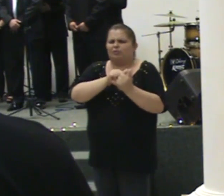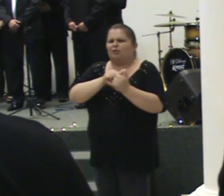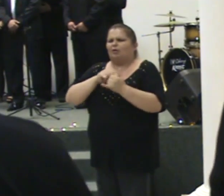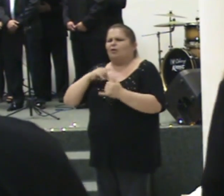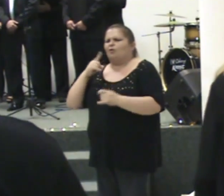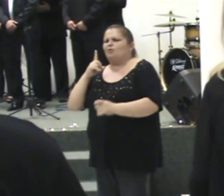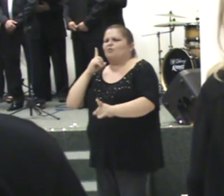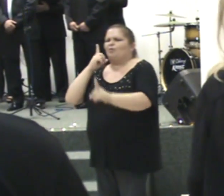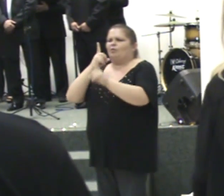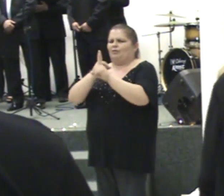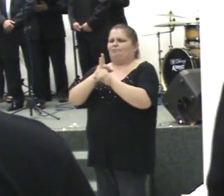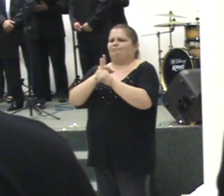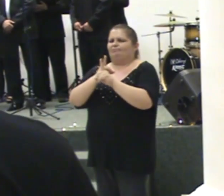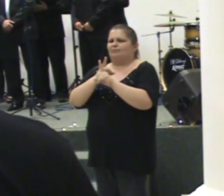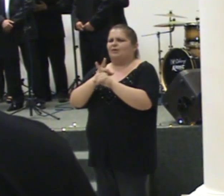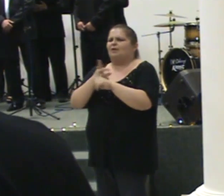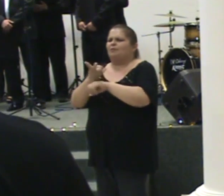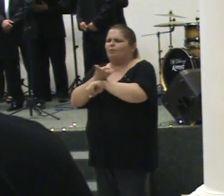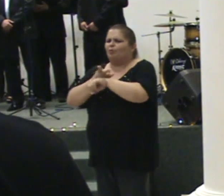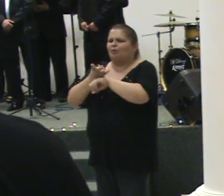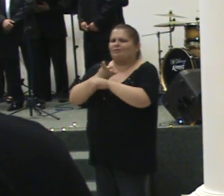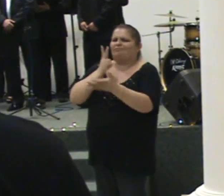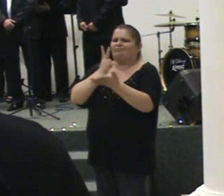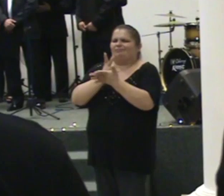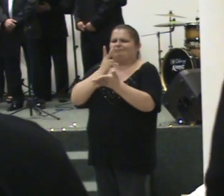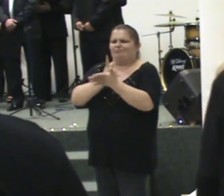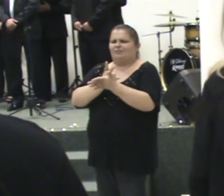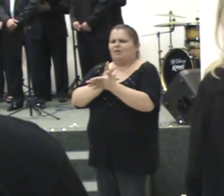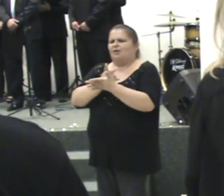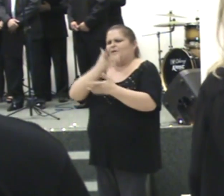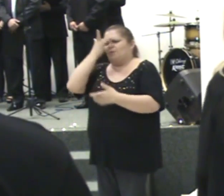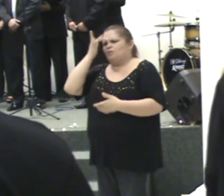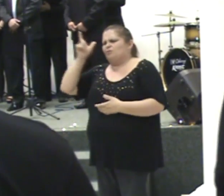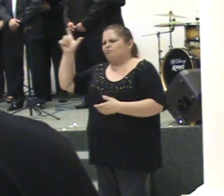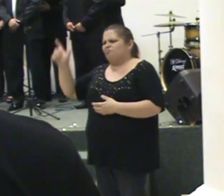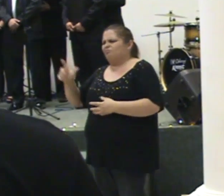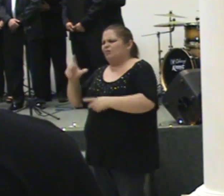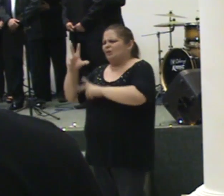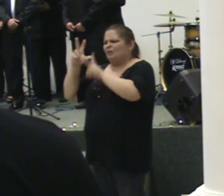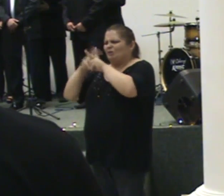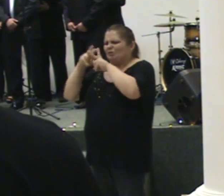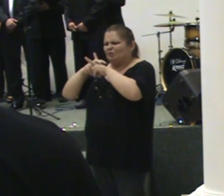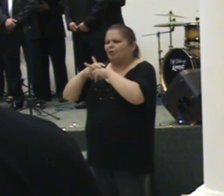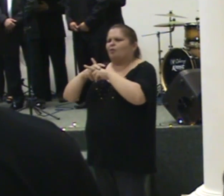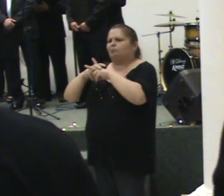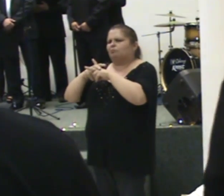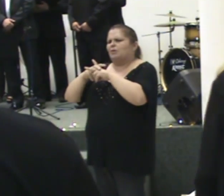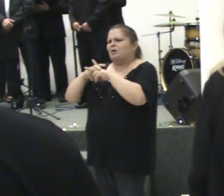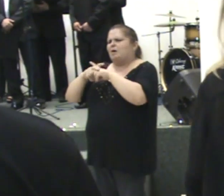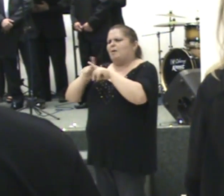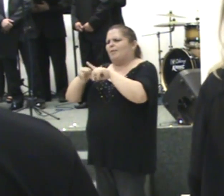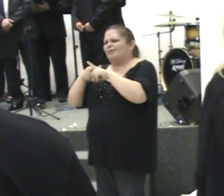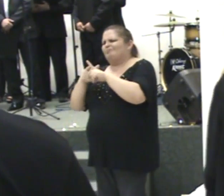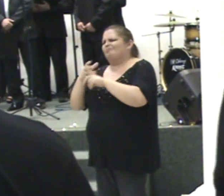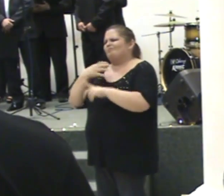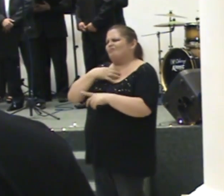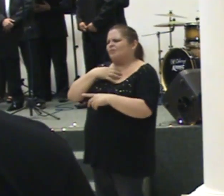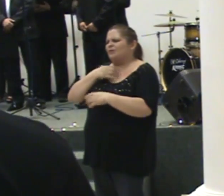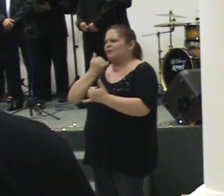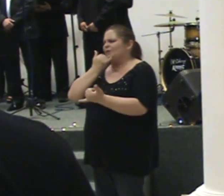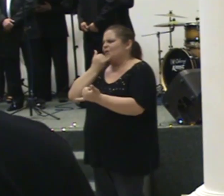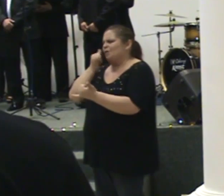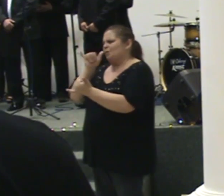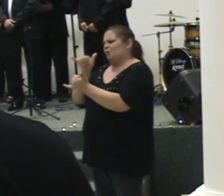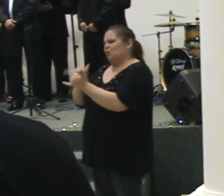enquanto nós não acharmos, nós não podemos parar de procurar a paz com aquela pessoa, aquele irmão, aquela pessoa que de uma forma ou de outra,